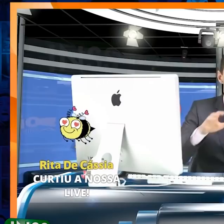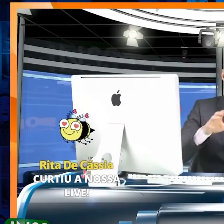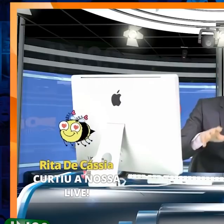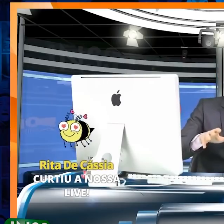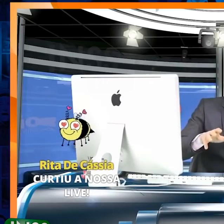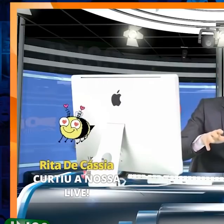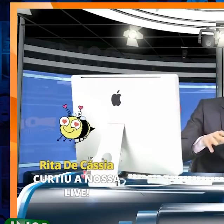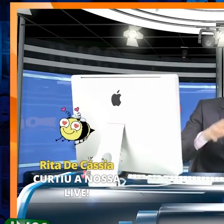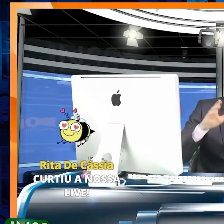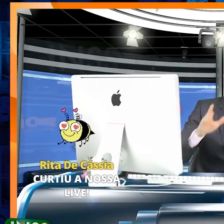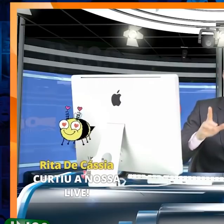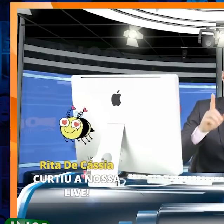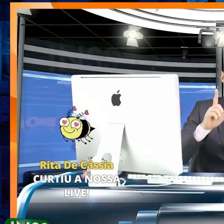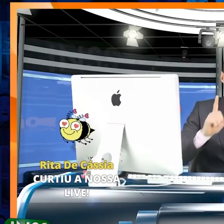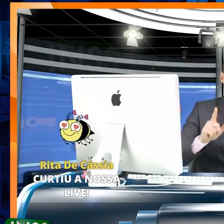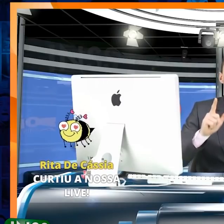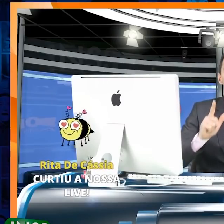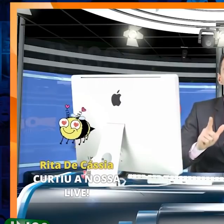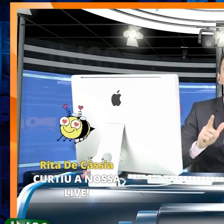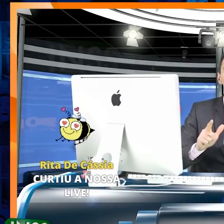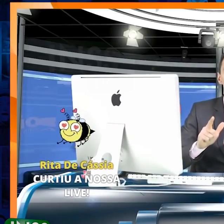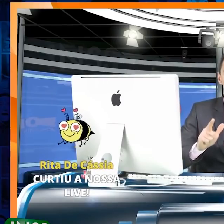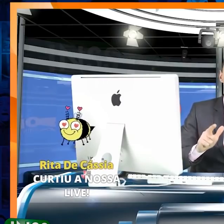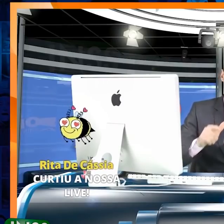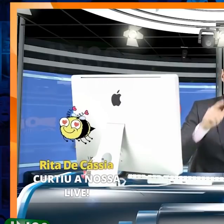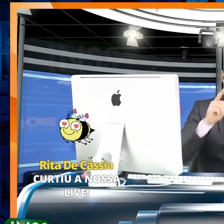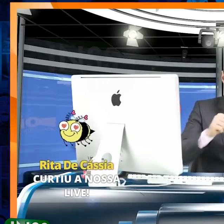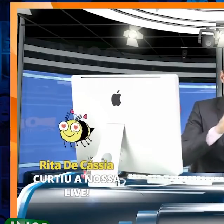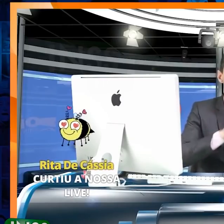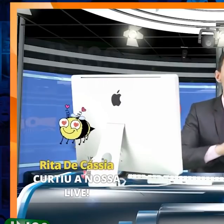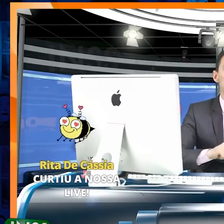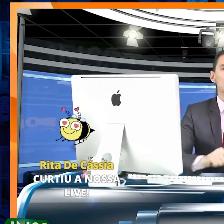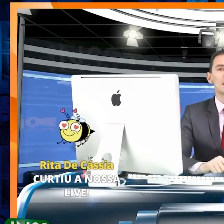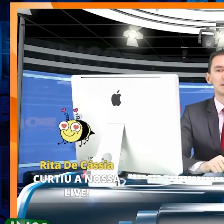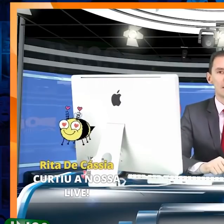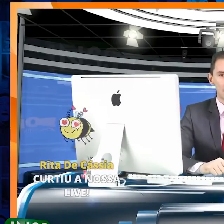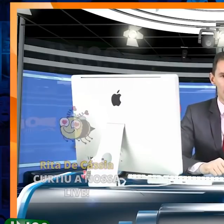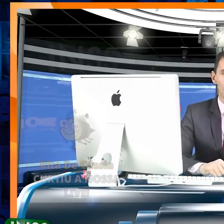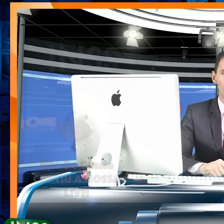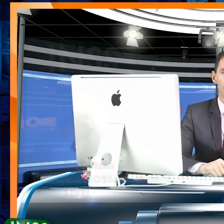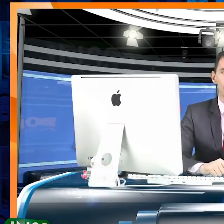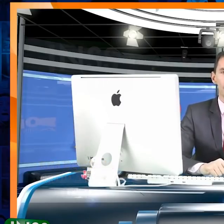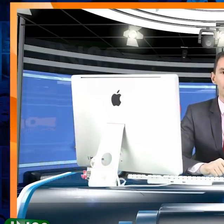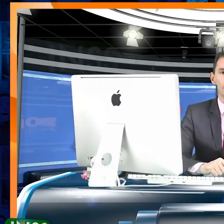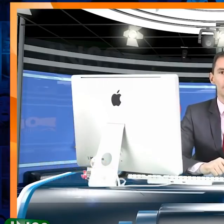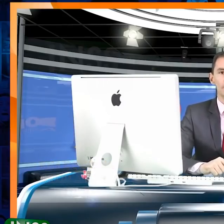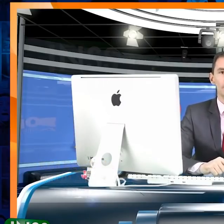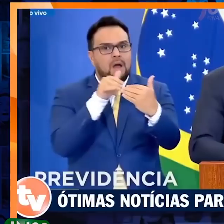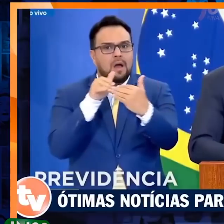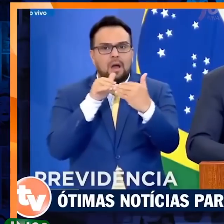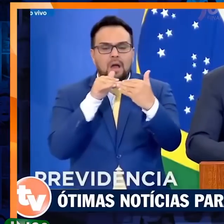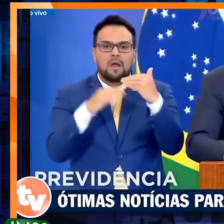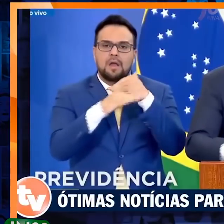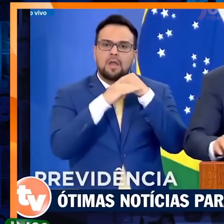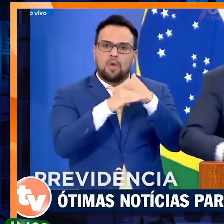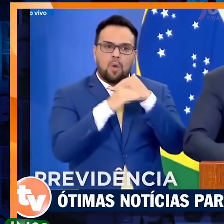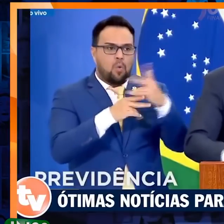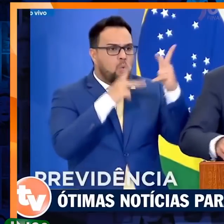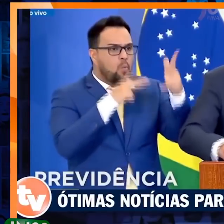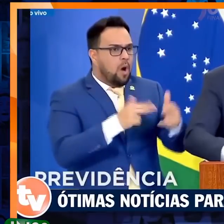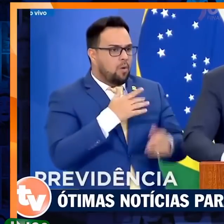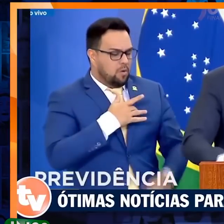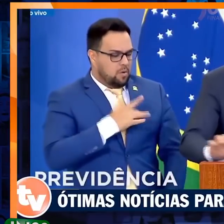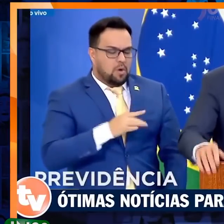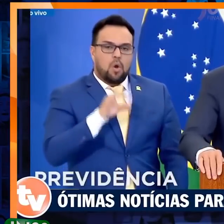aqui depois eu vou voltar para falar do 14º salário então assistir o vídeo do presidente aí também E como tá aqui eu fiquei